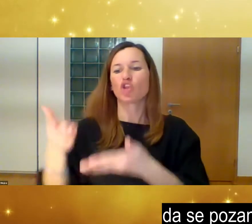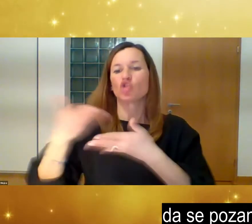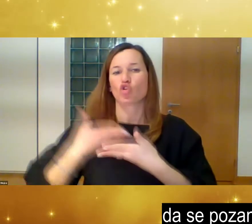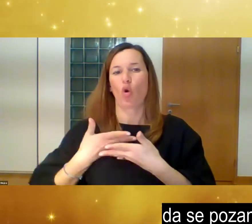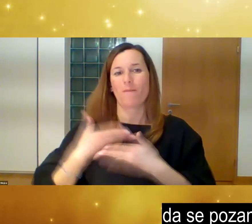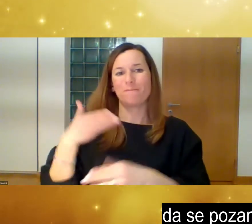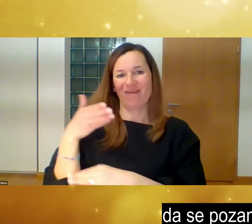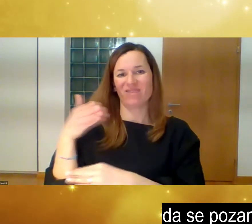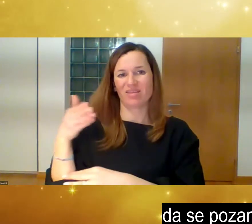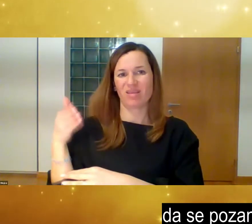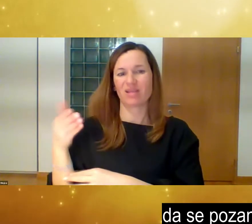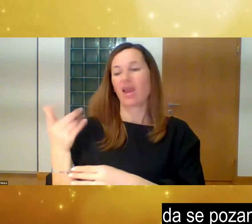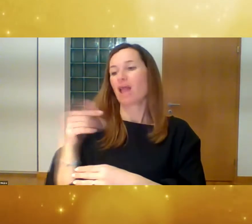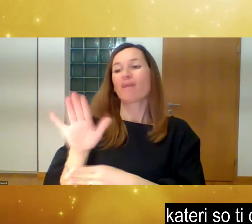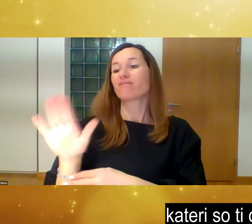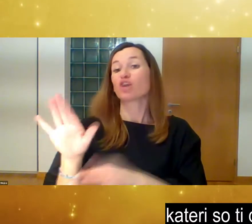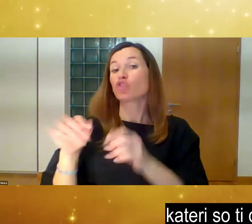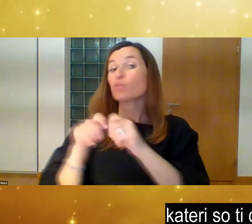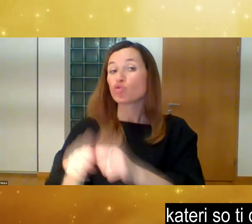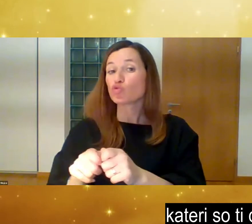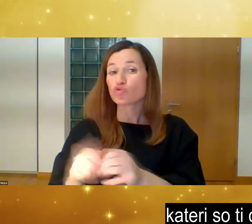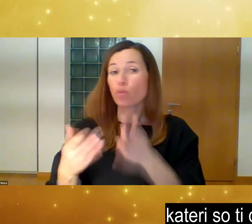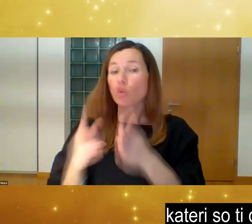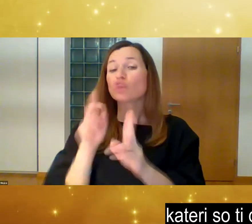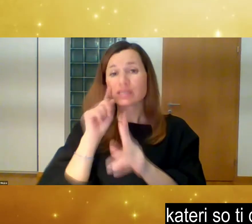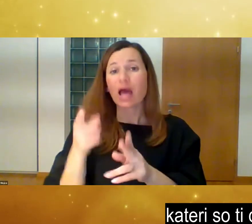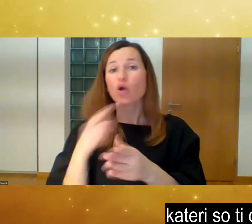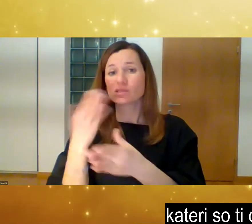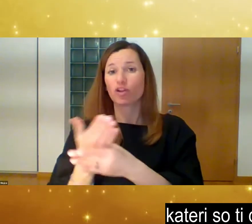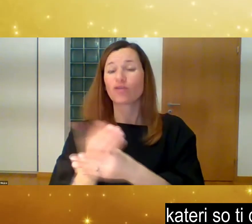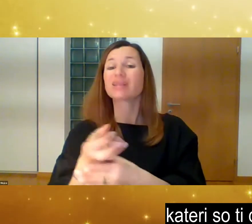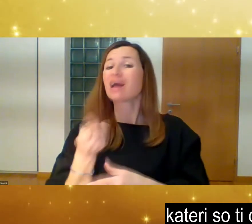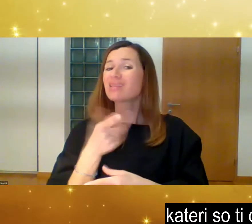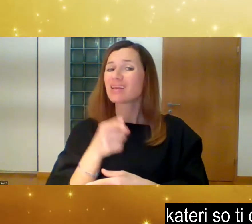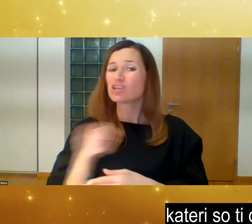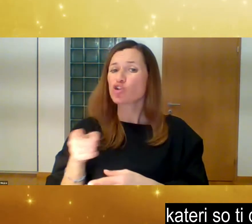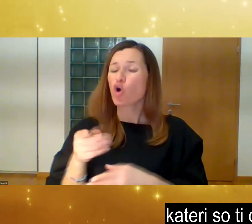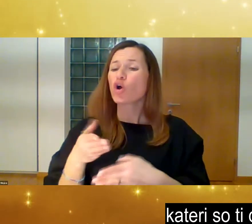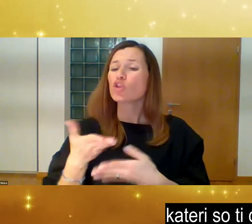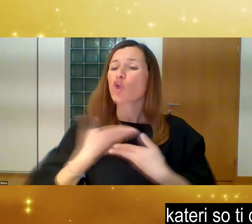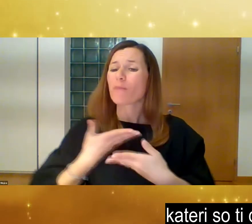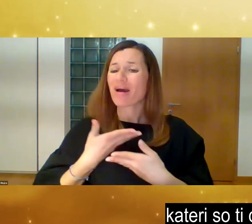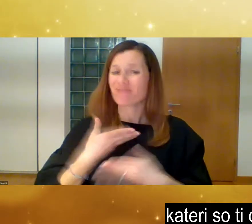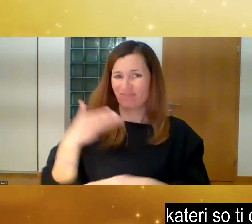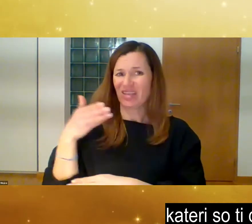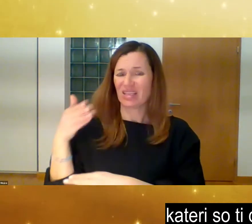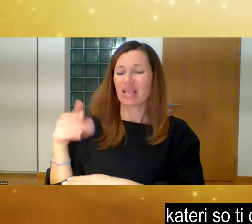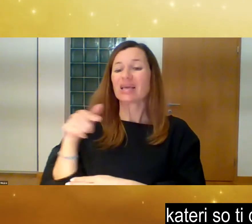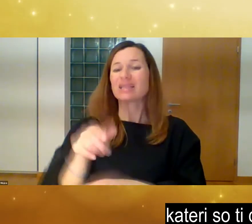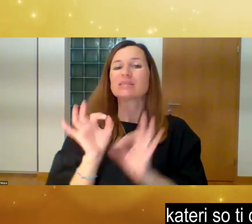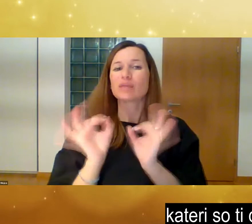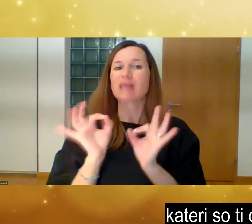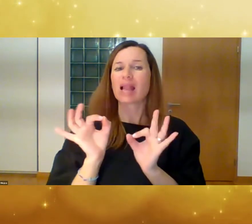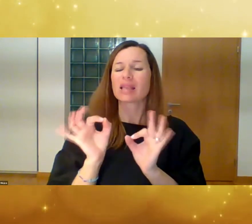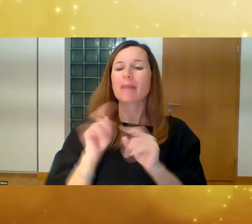vašem medobčinskem društvu, kateri so ti dobavitelji, ki take, bom rekla, specialne pripomočke